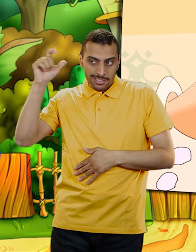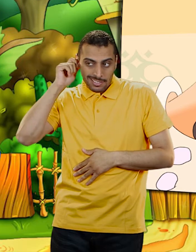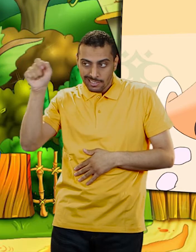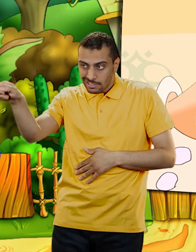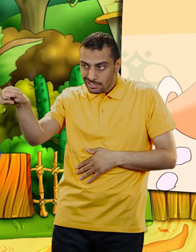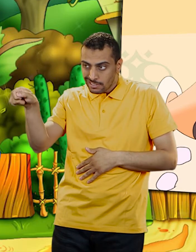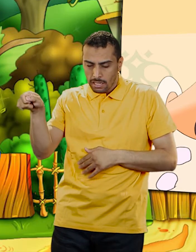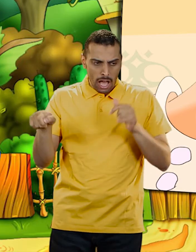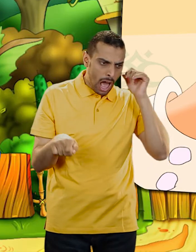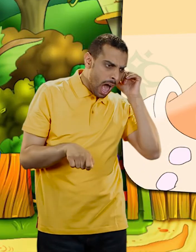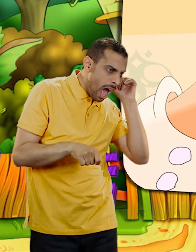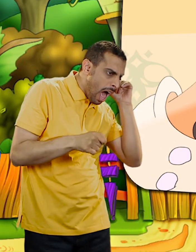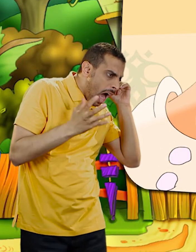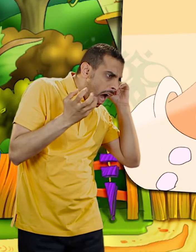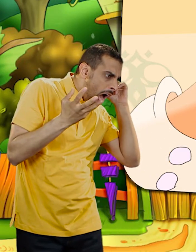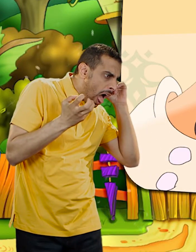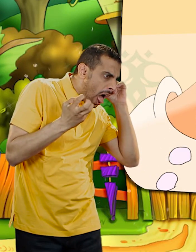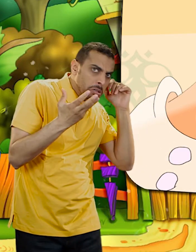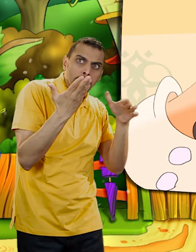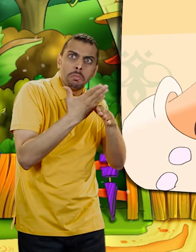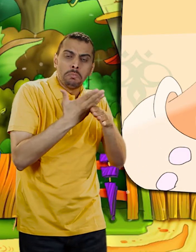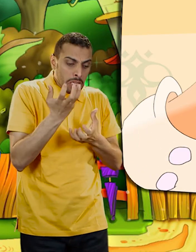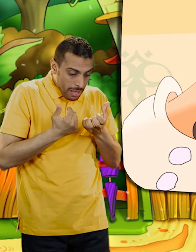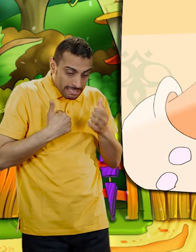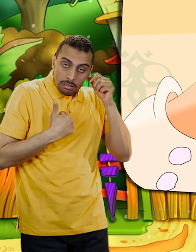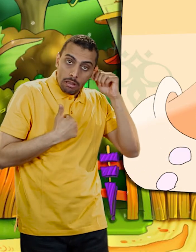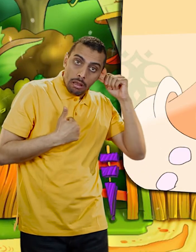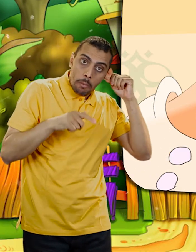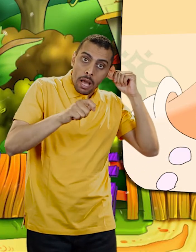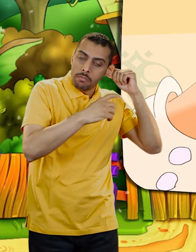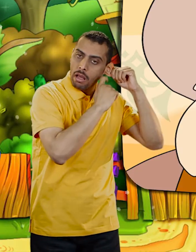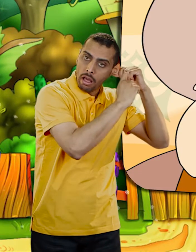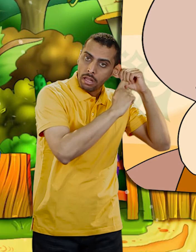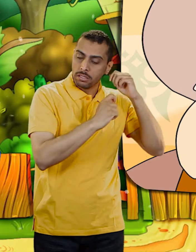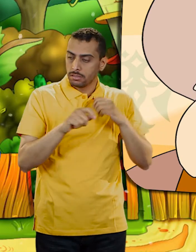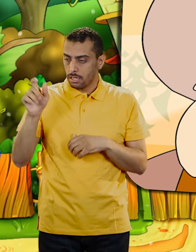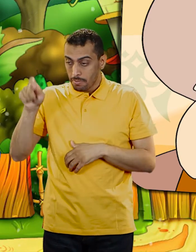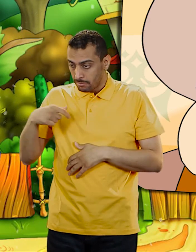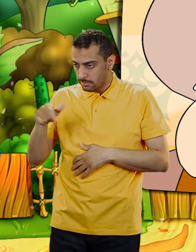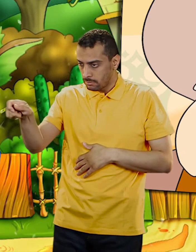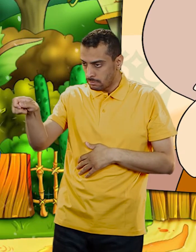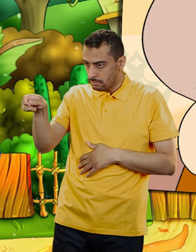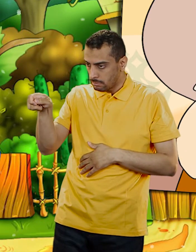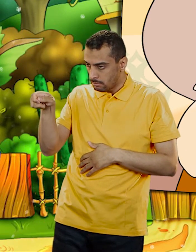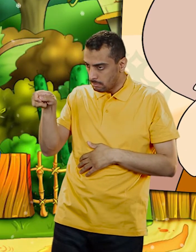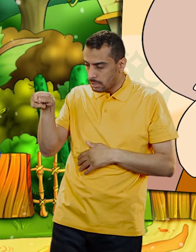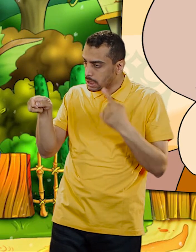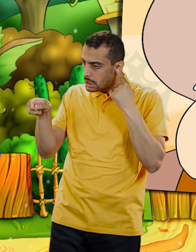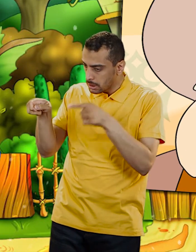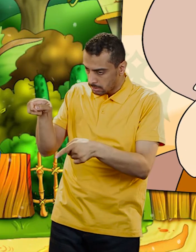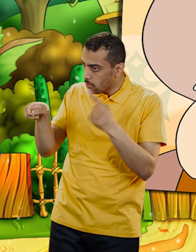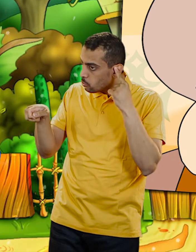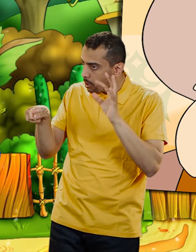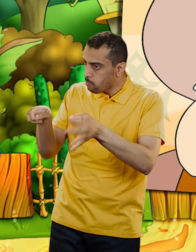أذني أذني أذني ماذا تفعل أيها القادي؟ اسمع هيا اسمع